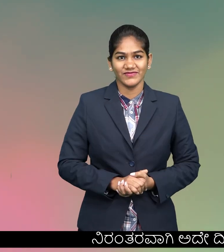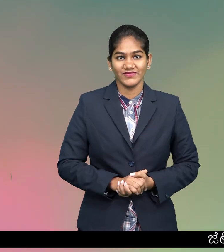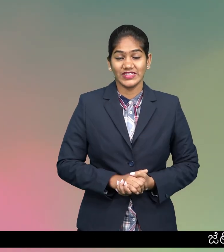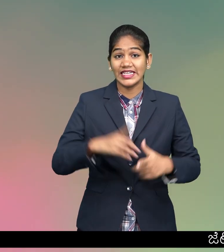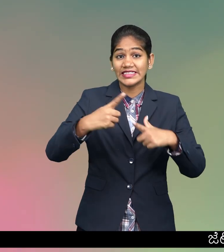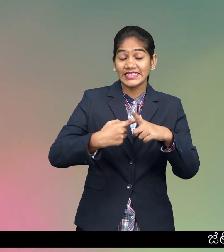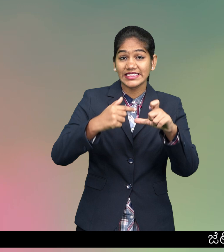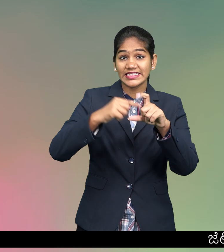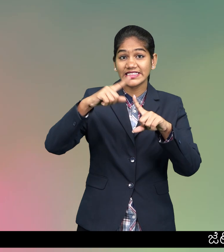ಜೆಟ್ ಸ್ಟ್ರೀಮ್ಗಳು.